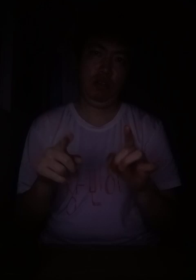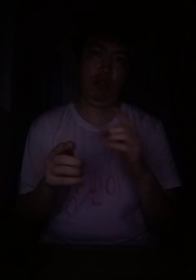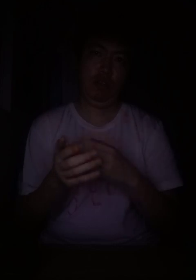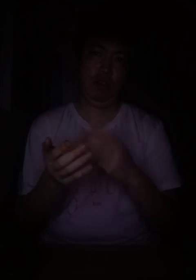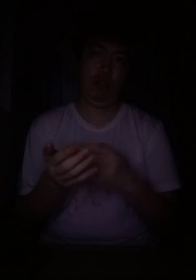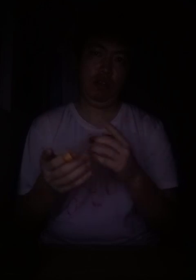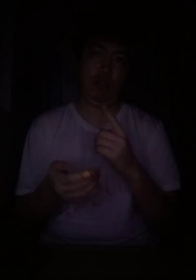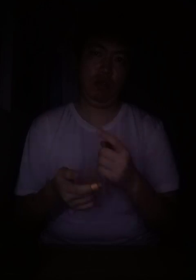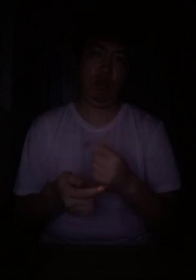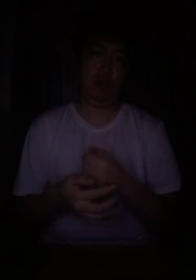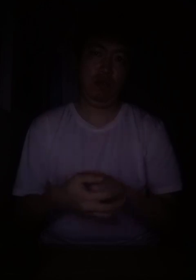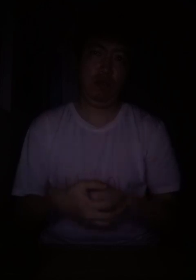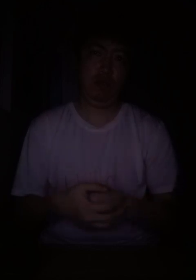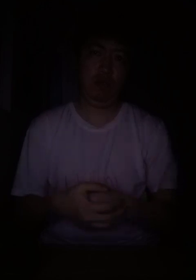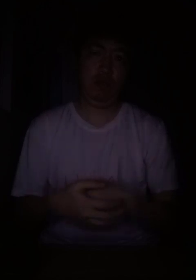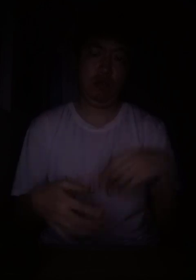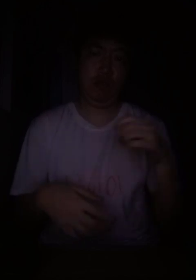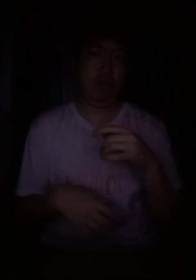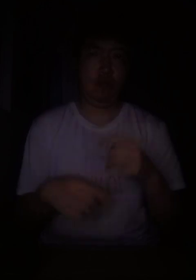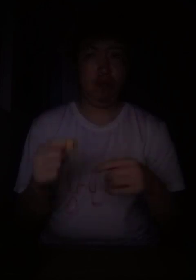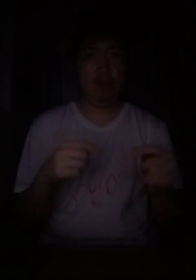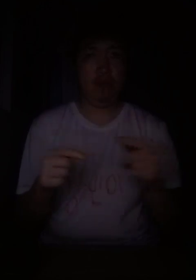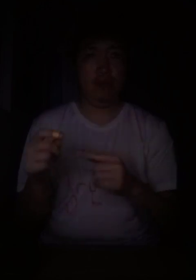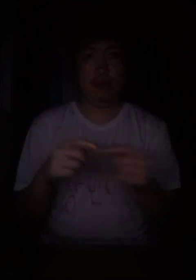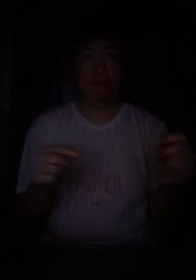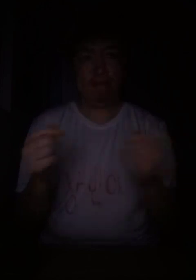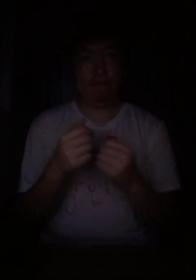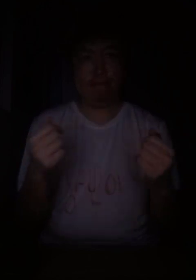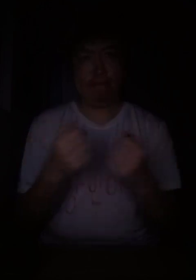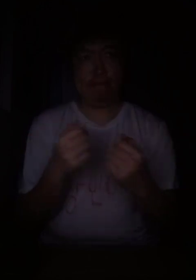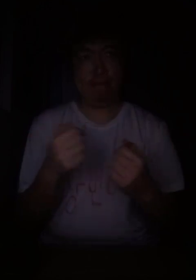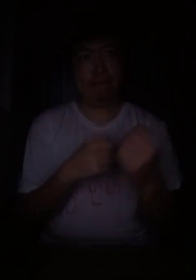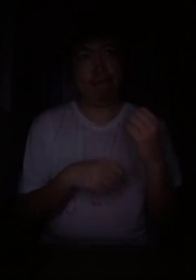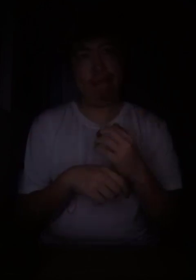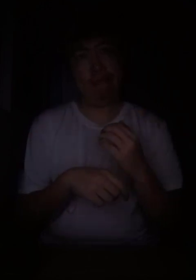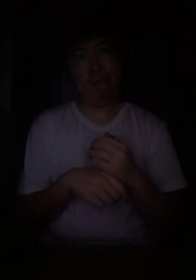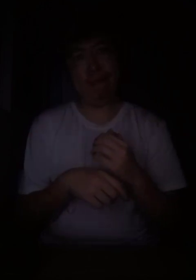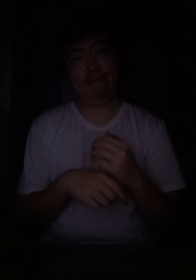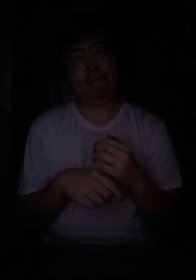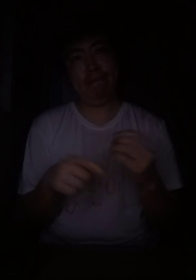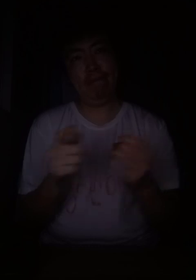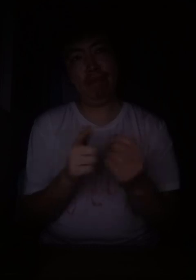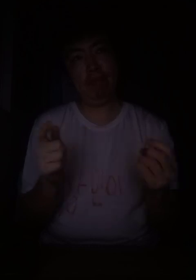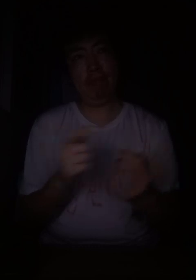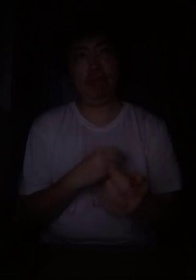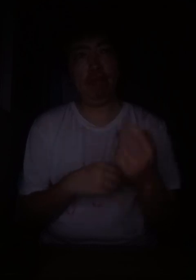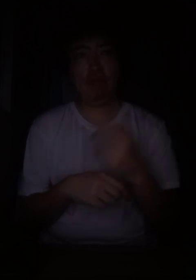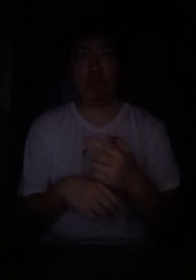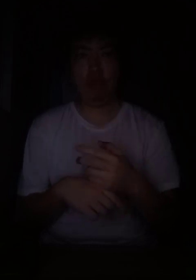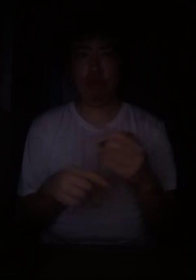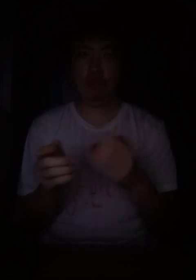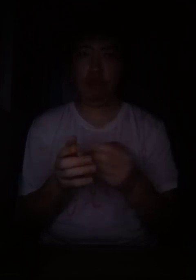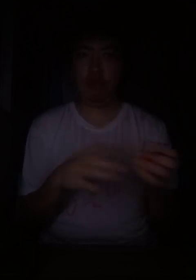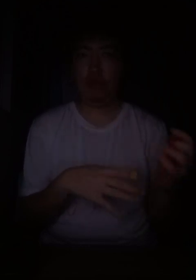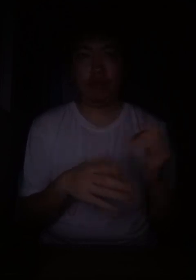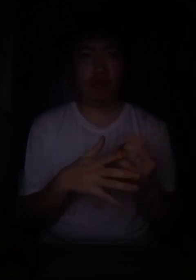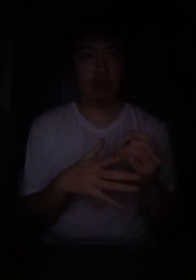예, 투견은 태어나면서 질 때까지 계속 싸워야 되고요. 네. 나중에 지지 않고 은퇴를 한다고 해도 나중에 젊은 개들의